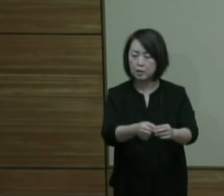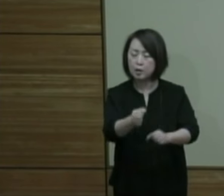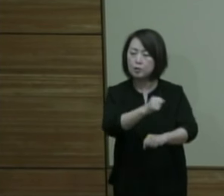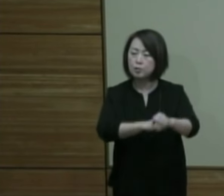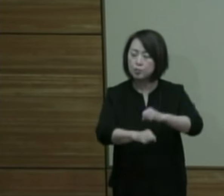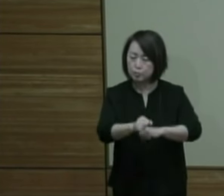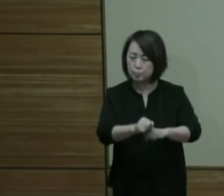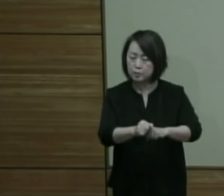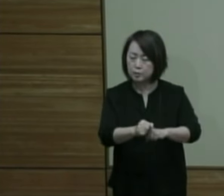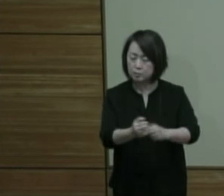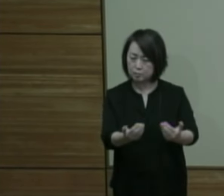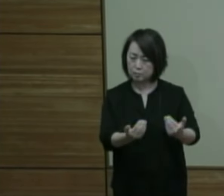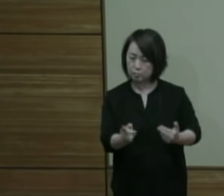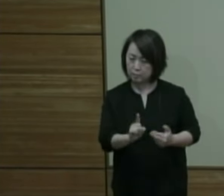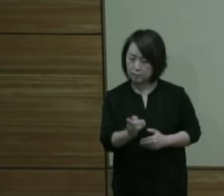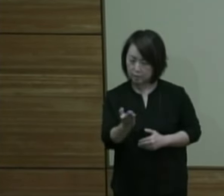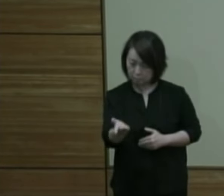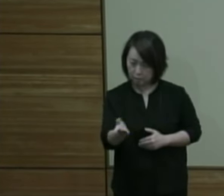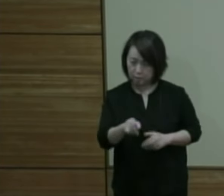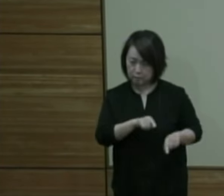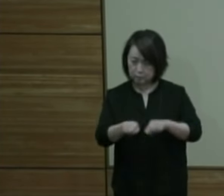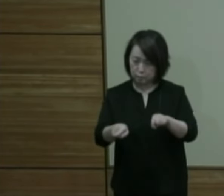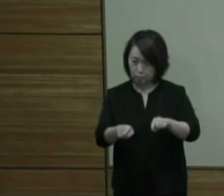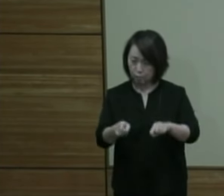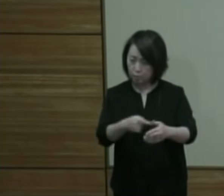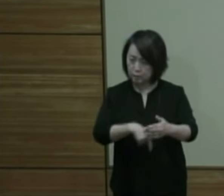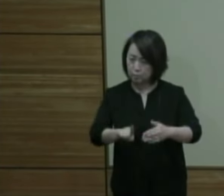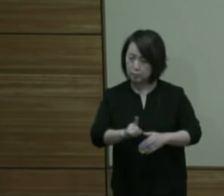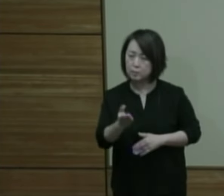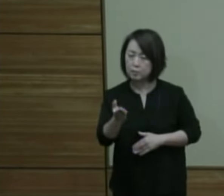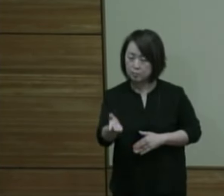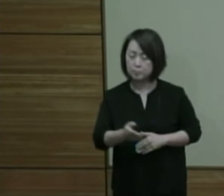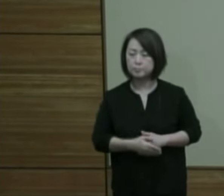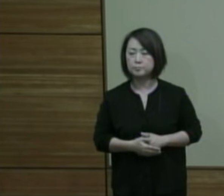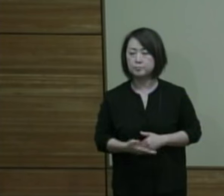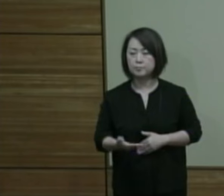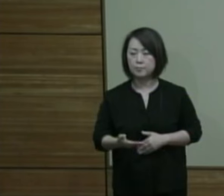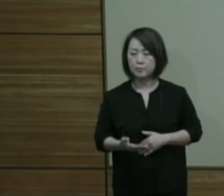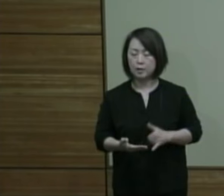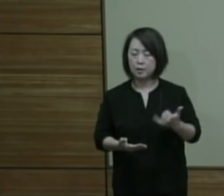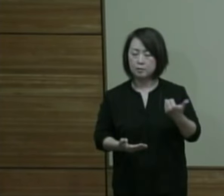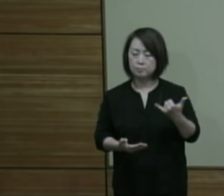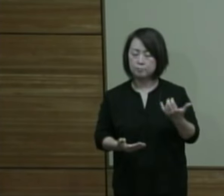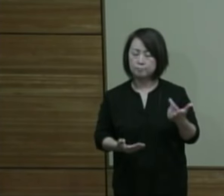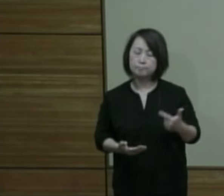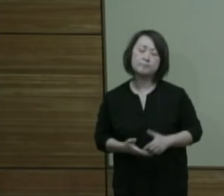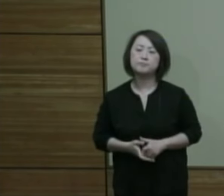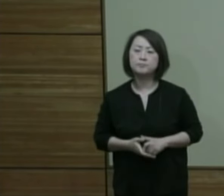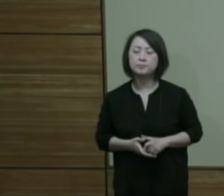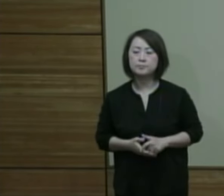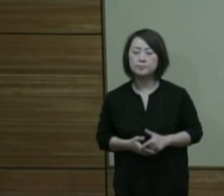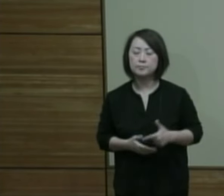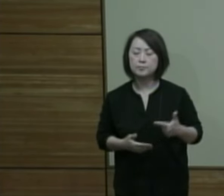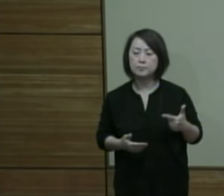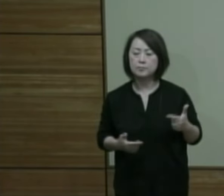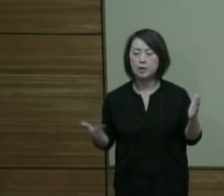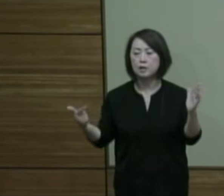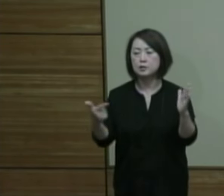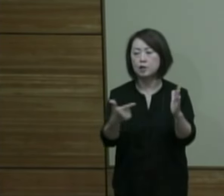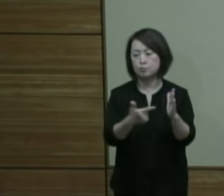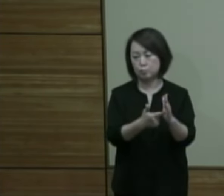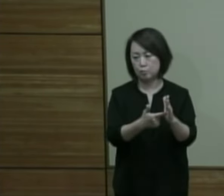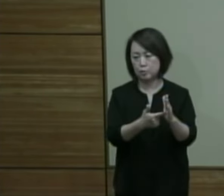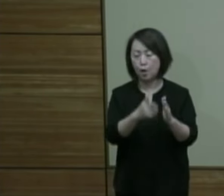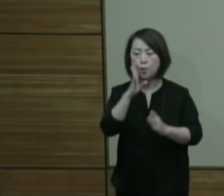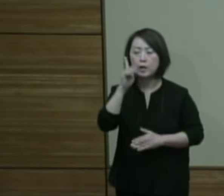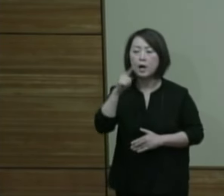と思うんですけども、どういうふうに指導されるのかというところをお願いします。 はい、あの社会福祉法人和歌山県福祉事業団というのは、まあ県下で一番大き